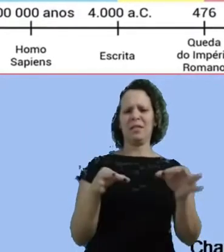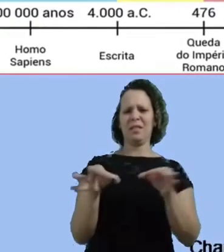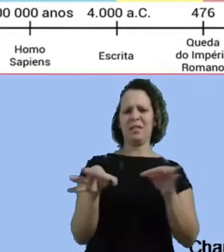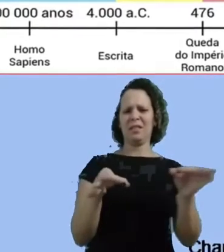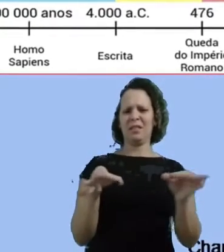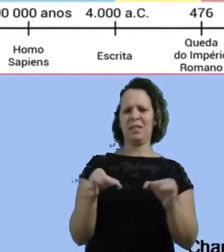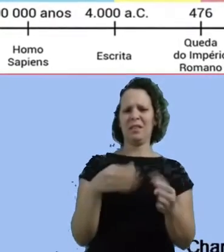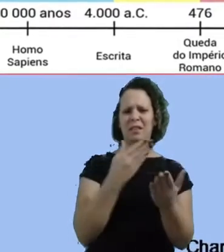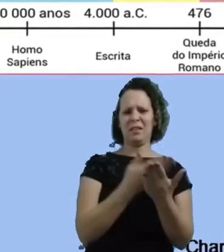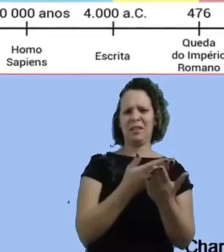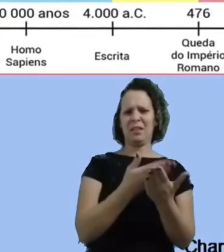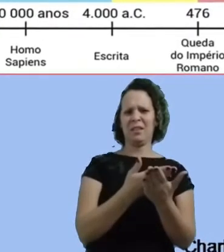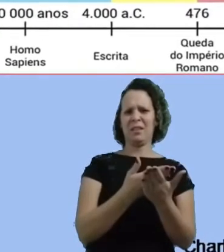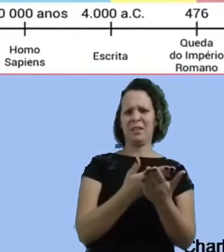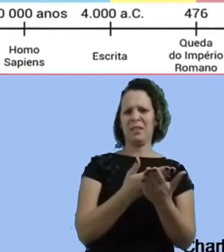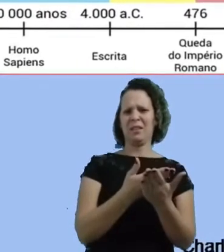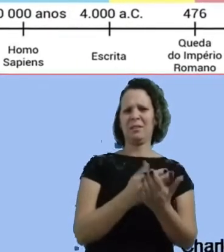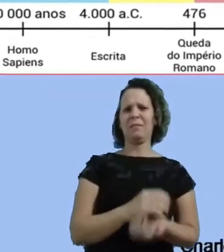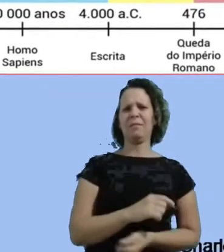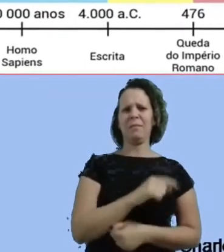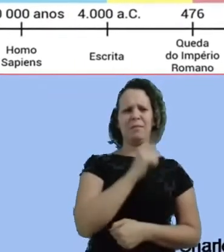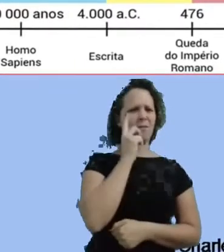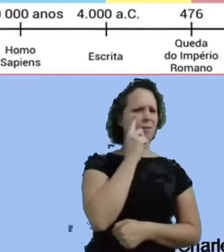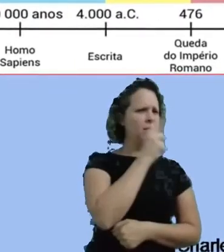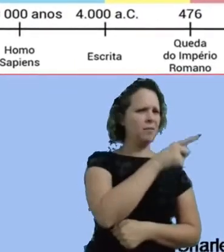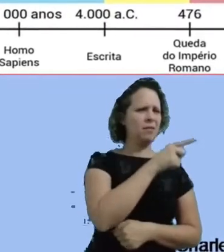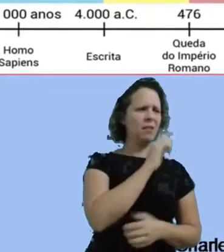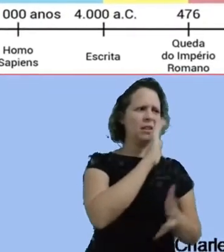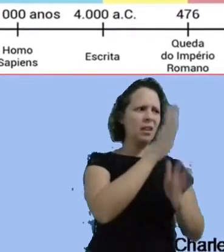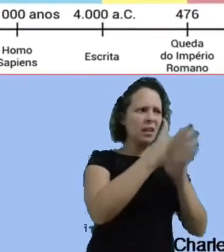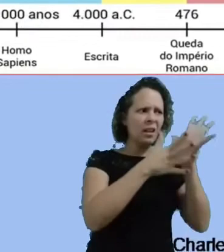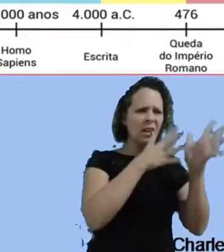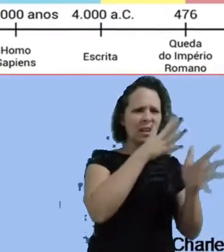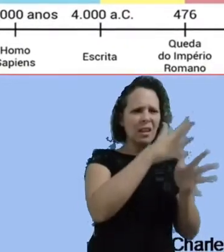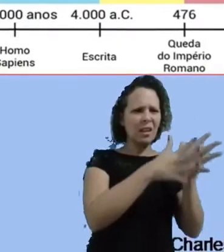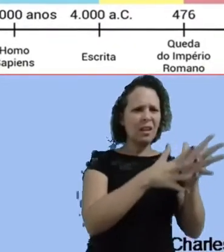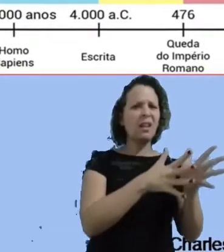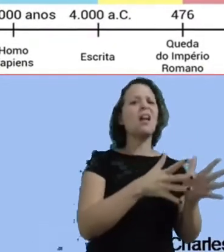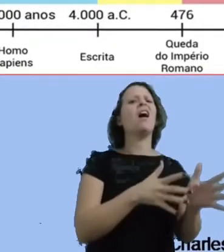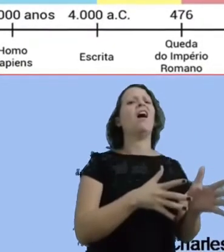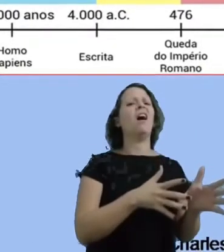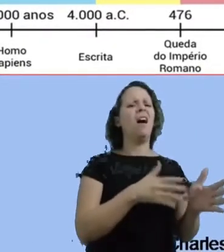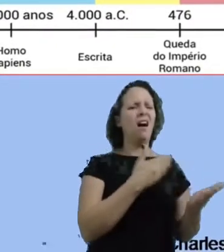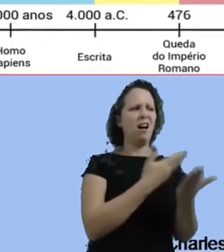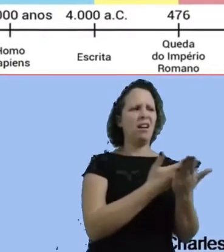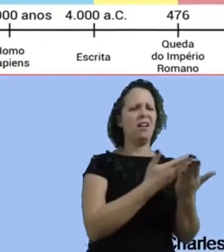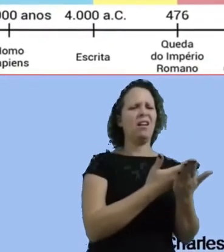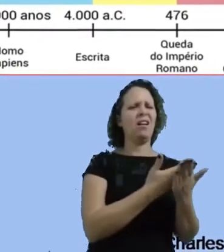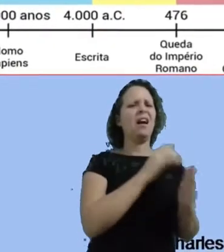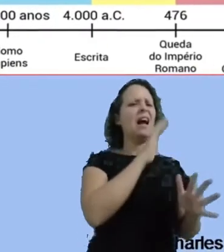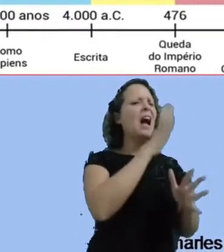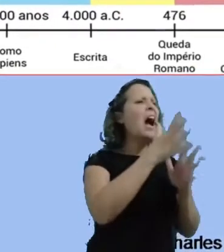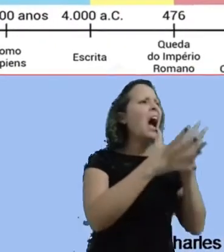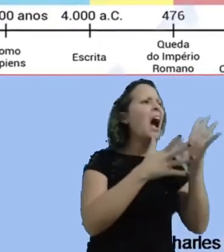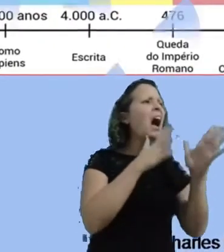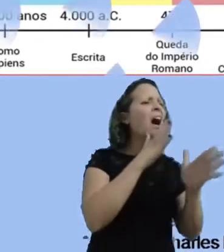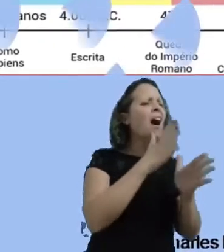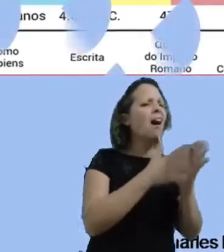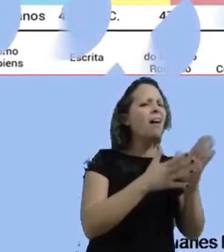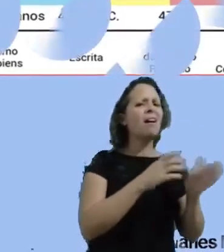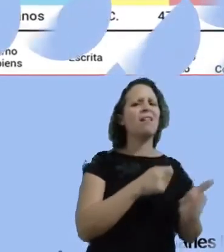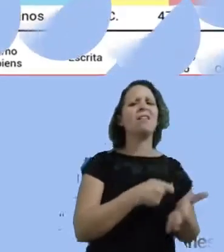ele pegou aquele alfabeto que tinha sido criado por Pedro Ponce, estudou um pouco mais profundamente